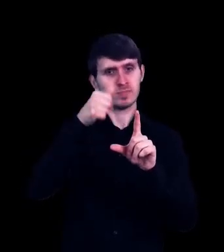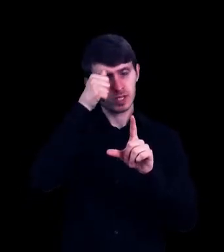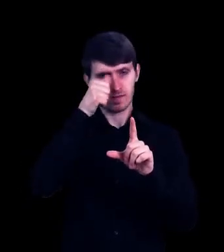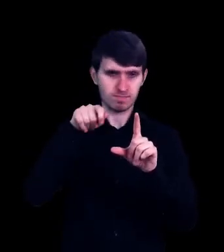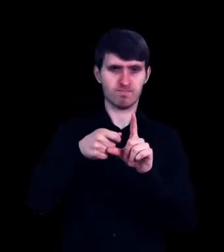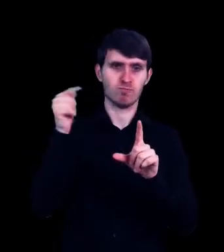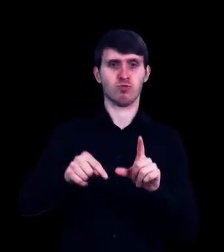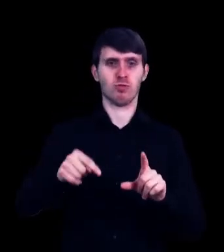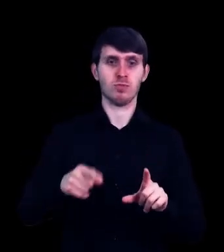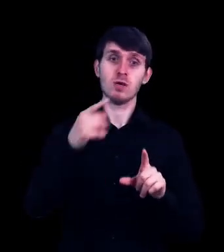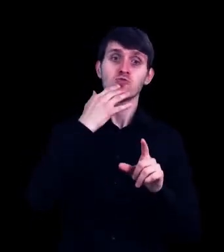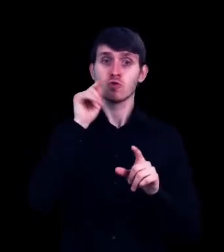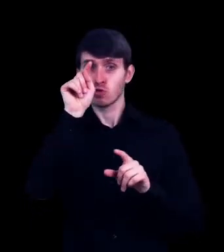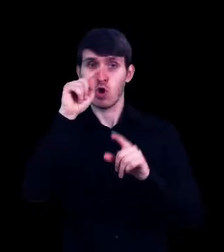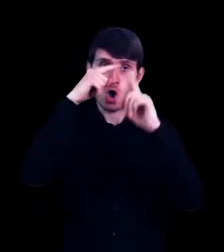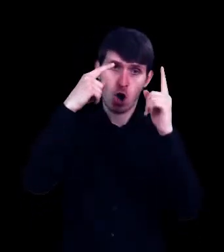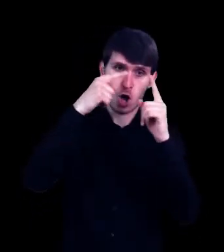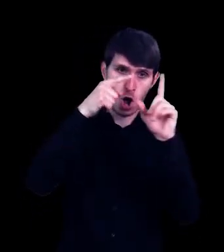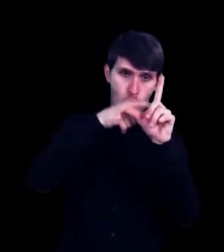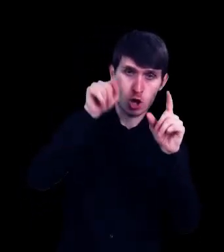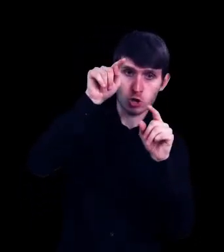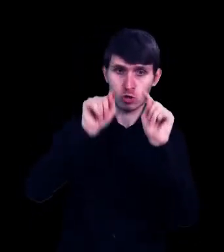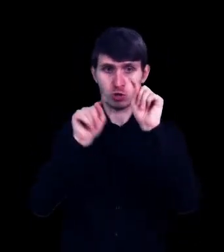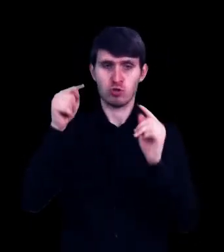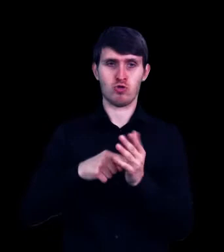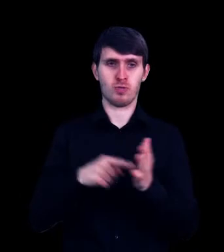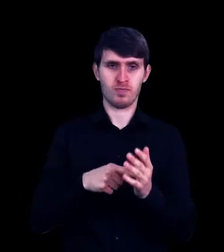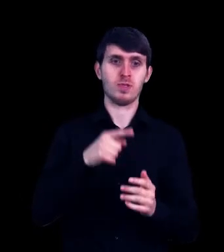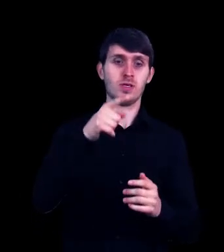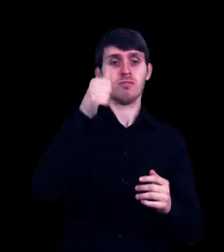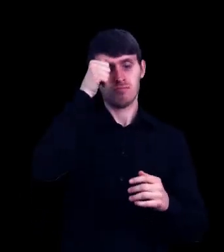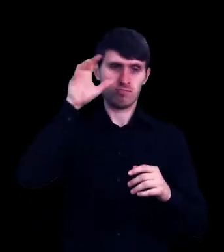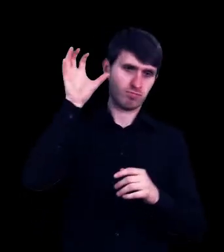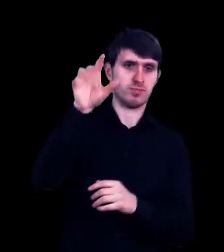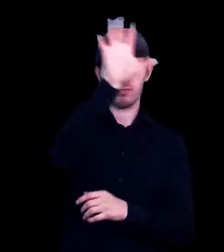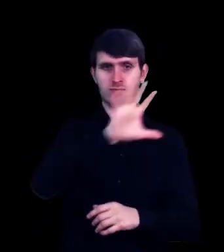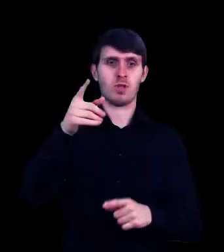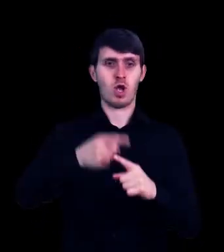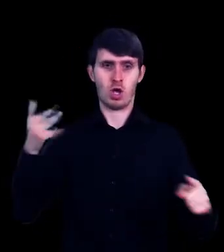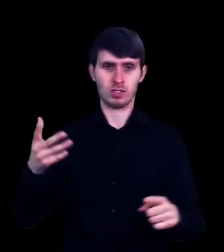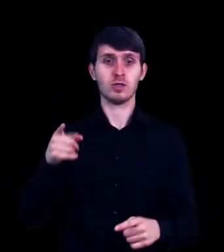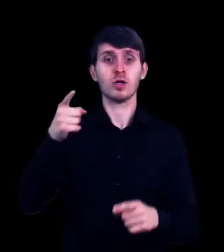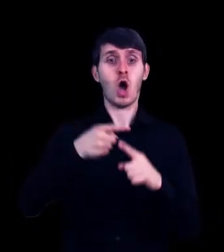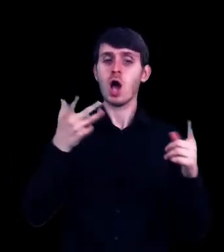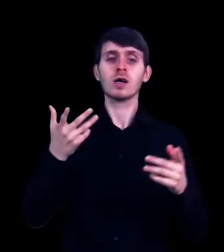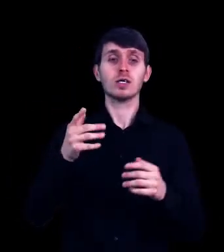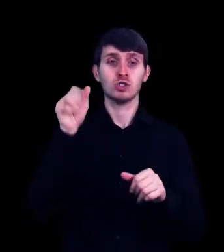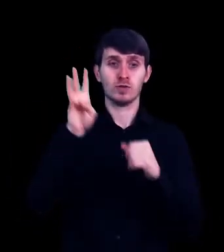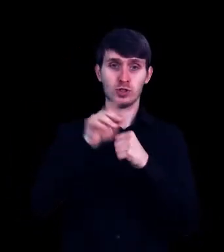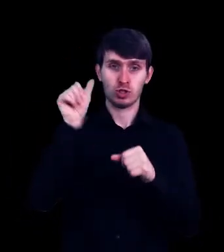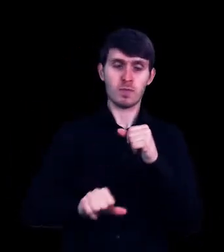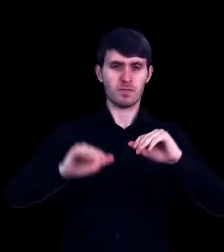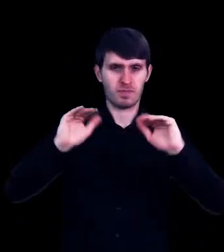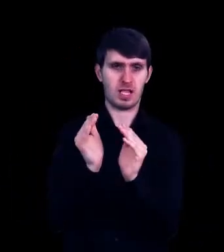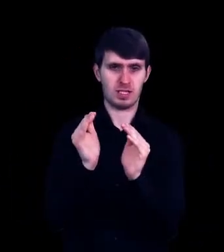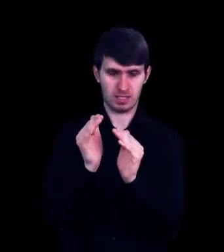kąt, o którym mówisz łukiem. Mówię o tym i o tym kącie i o tym kącie. To są kąty ostry. Kąt ostry